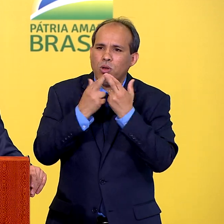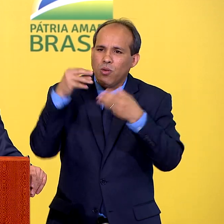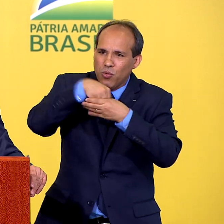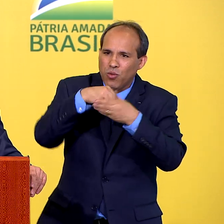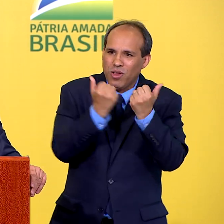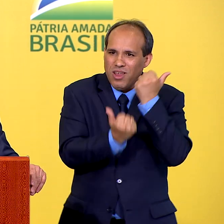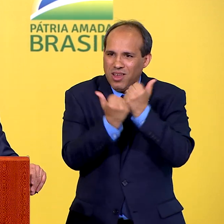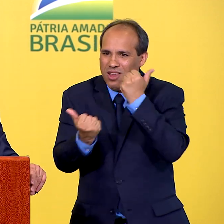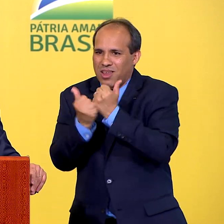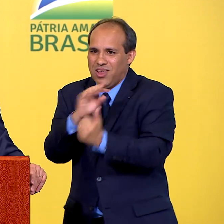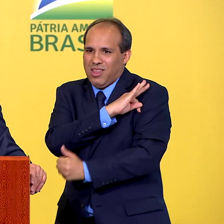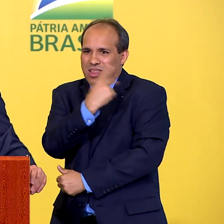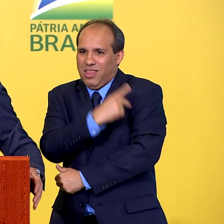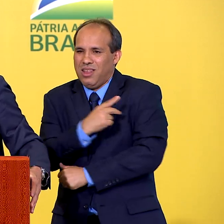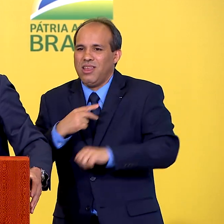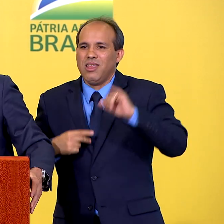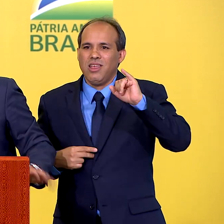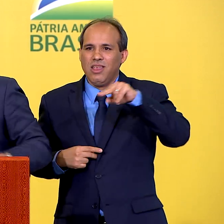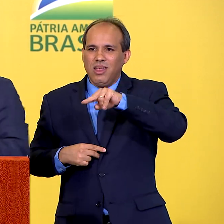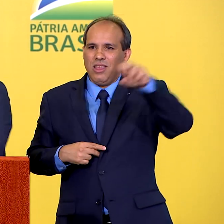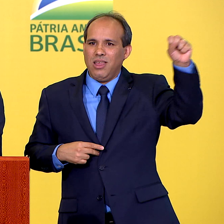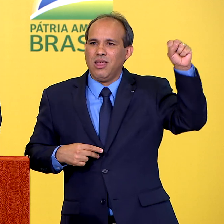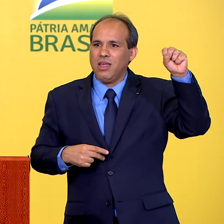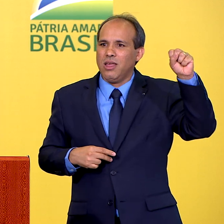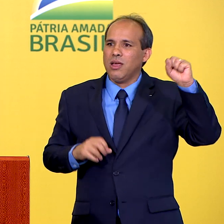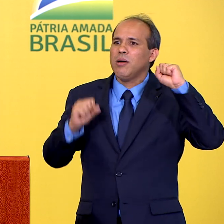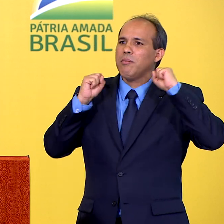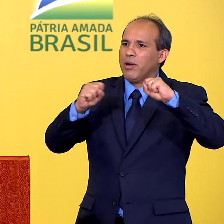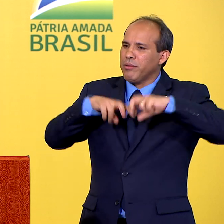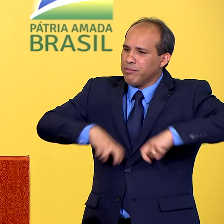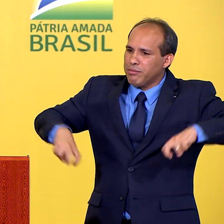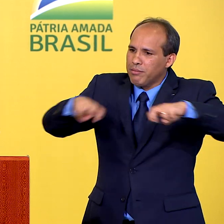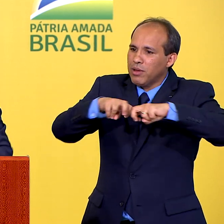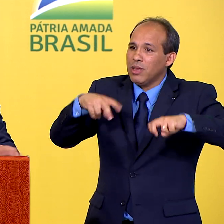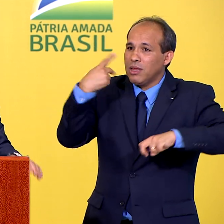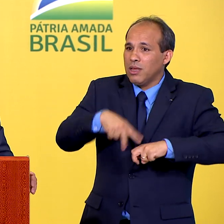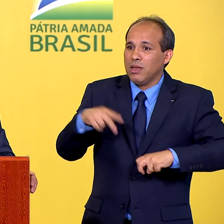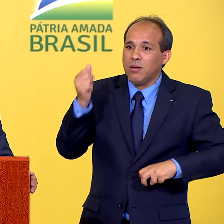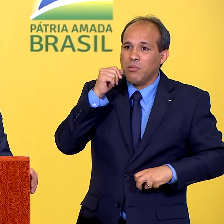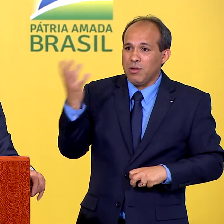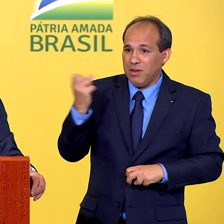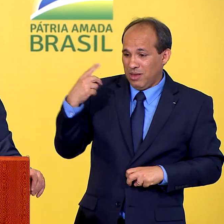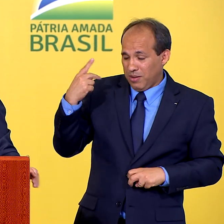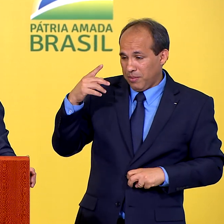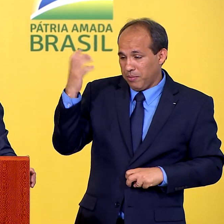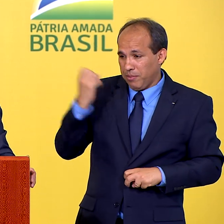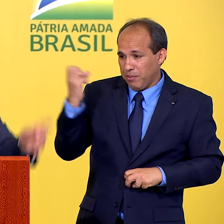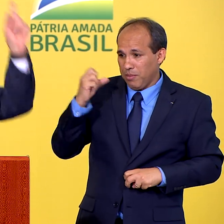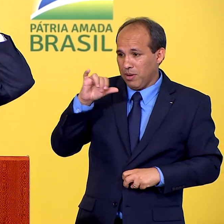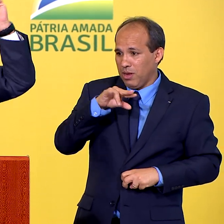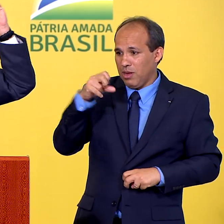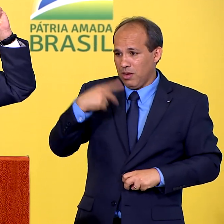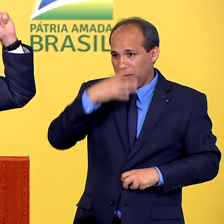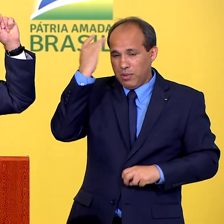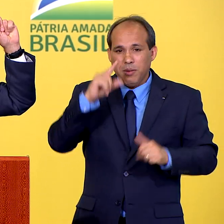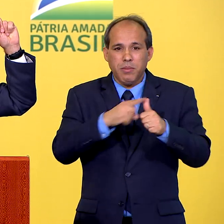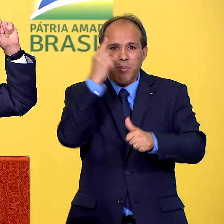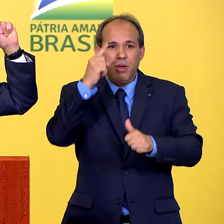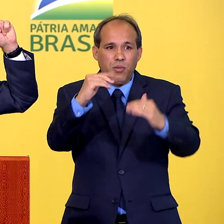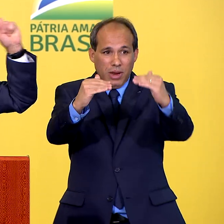equipes técnicas do INSS, nós temos que dar para o aposentado e para a pensionista brasileira três coisas. A primeira,